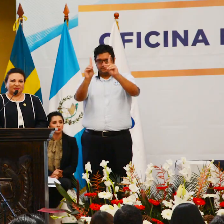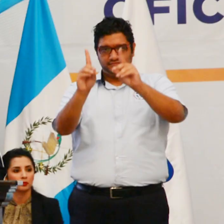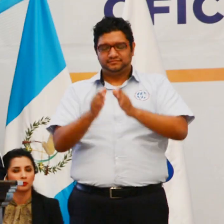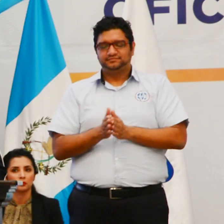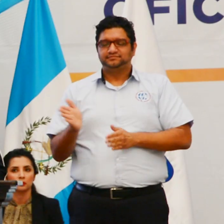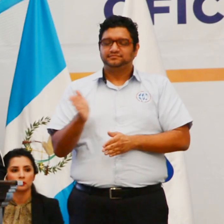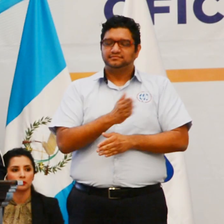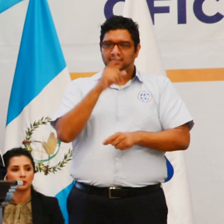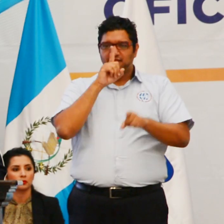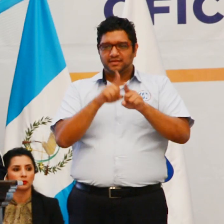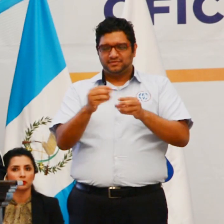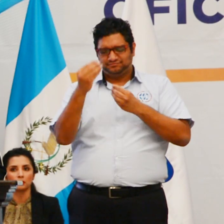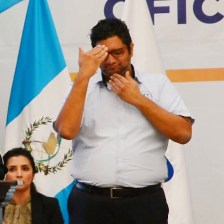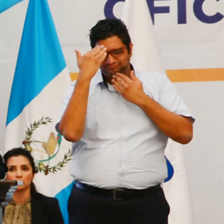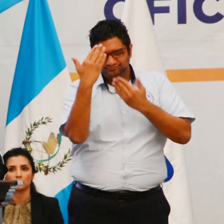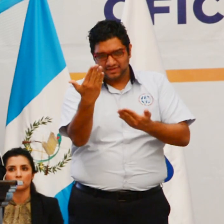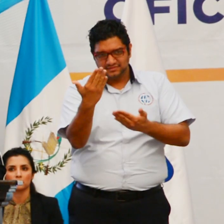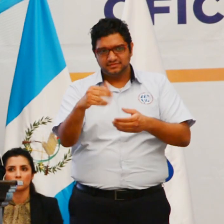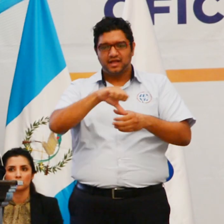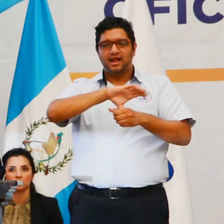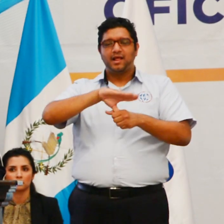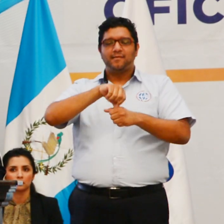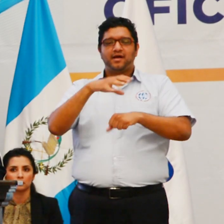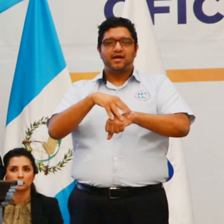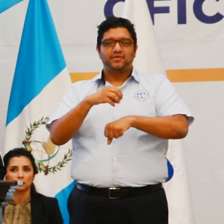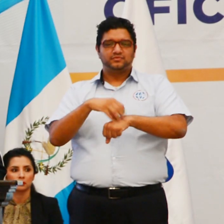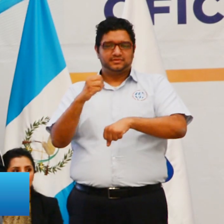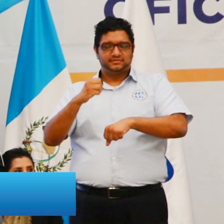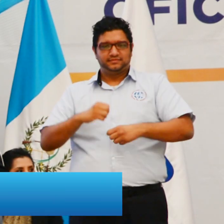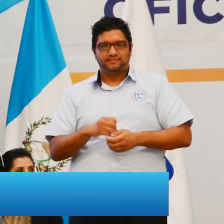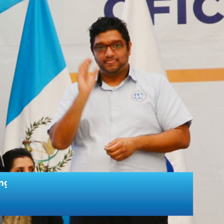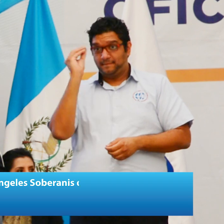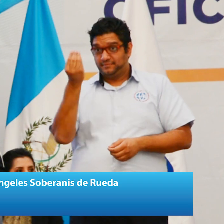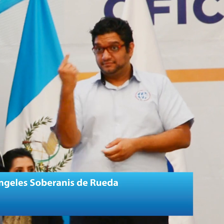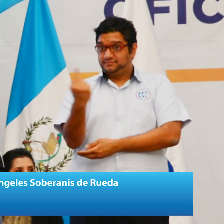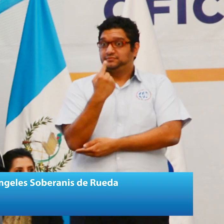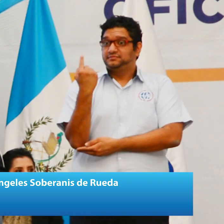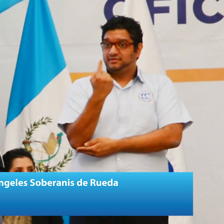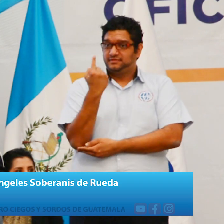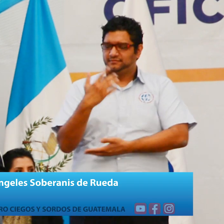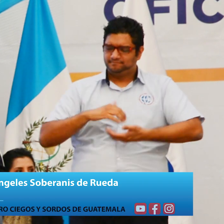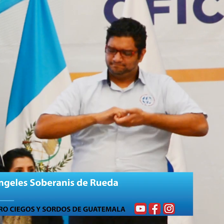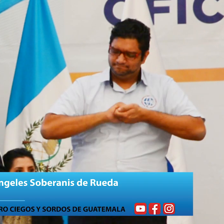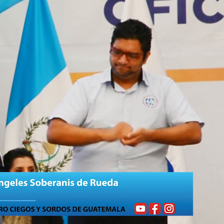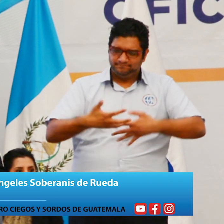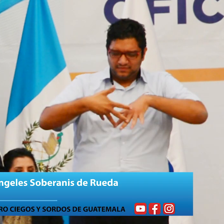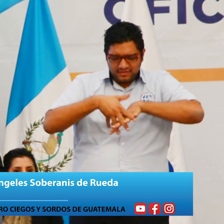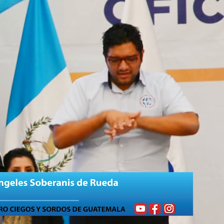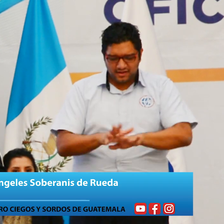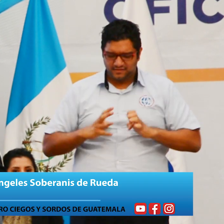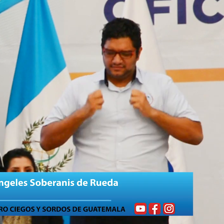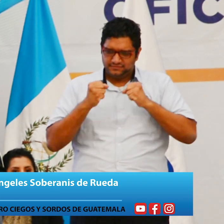de Suecia para hacer realidad mucho de lo que hoy vamos a conocer, porque también es importante unir esfuerzos, trabajar